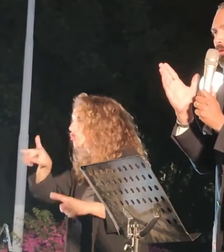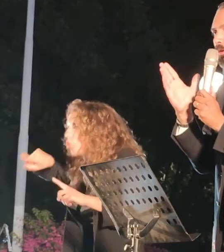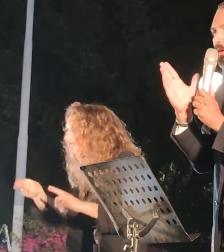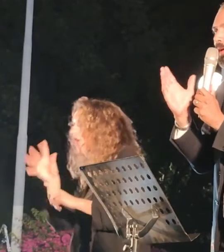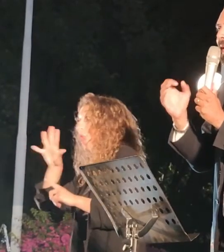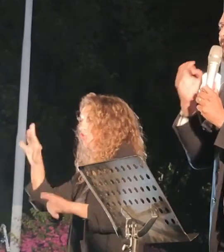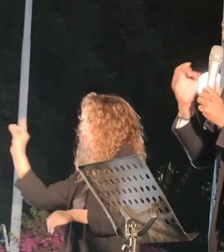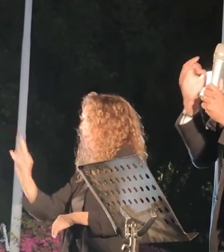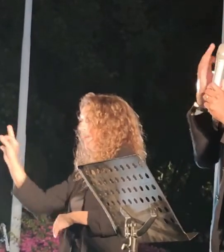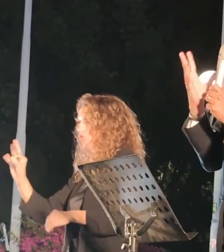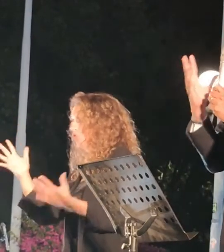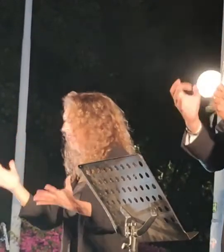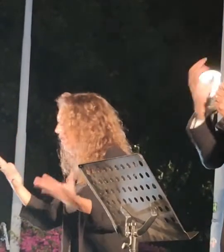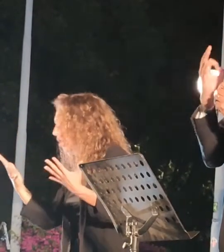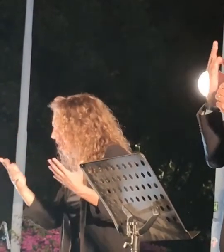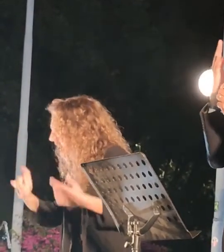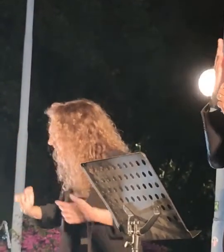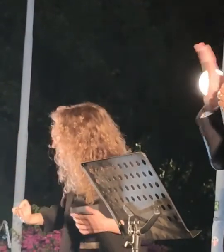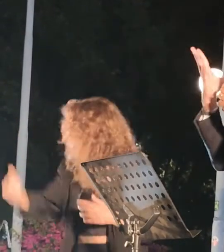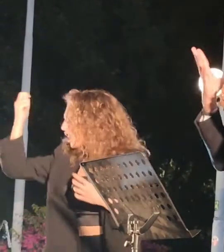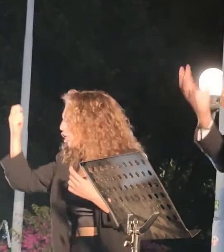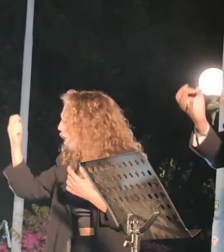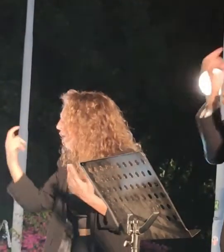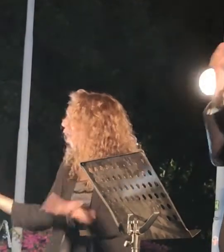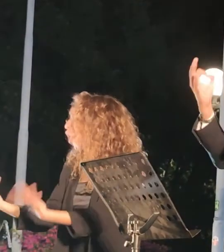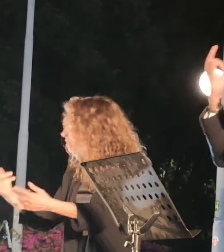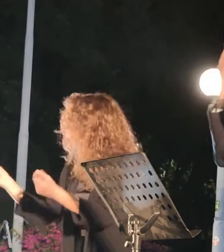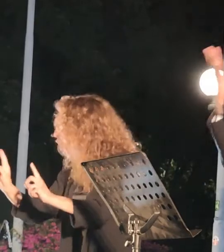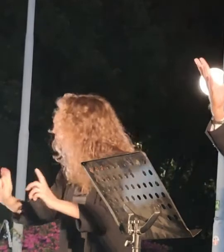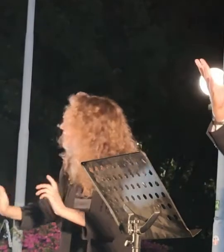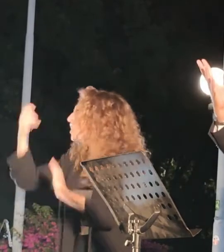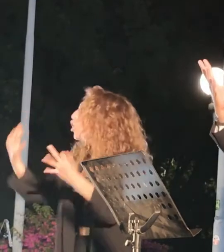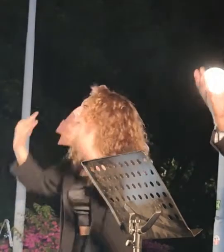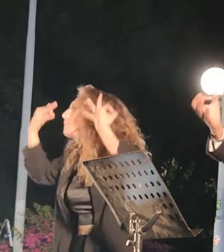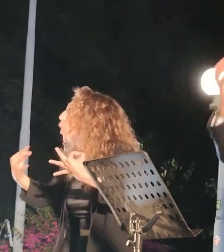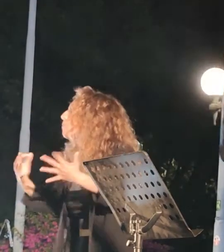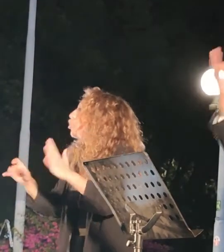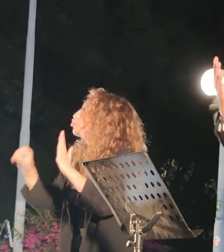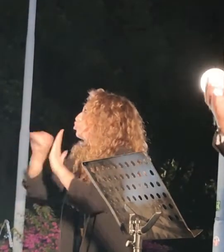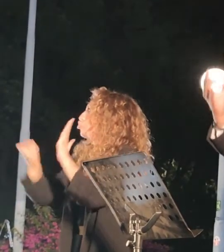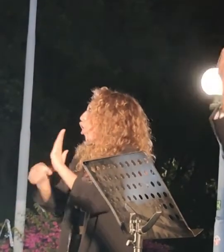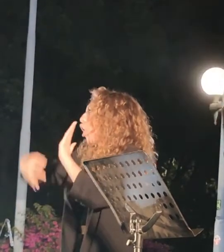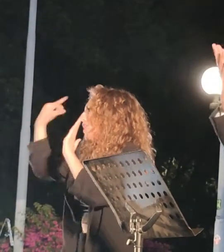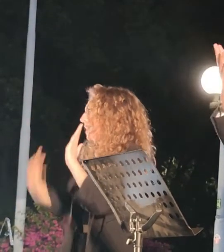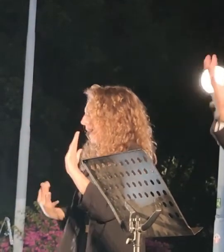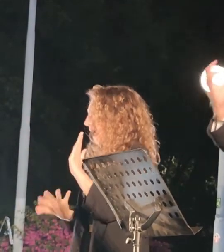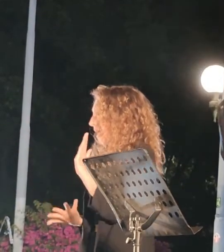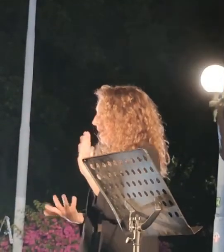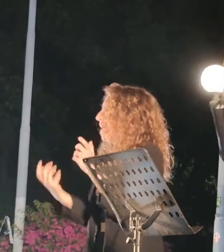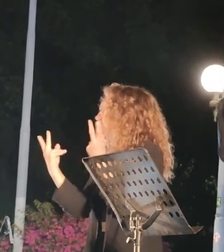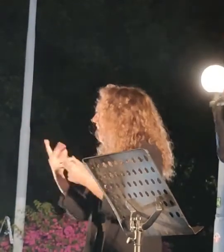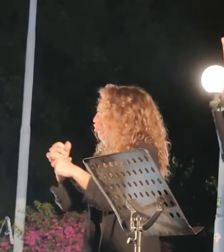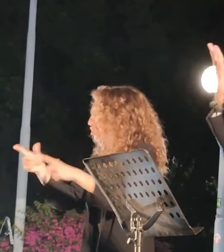45,5% è una vittoria storica. La città di Messina non confermava un'amministrazione